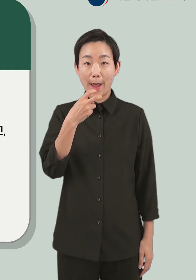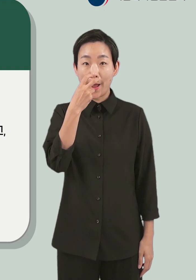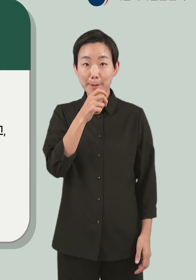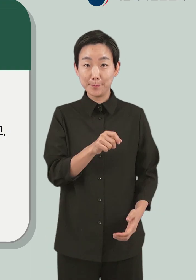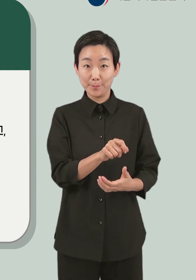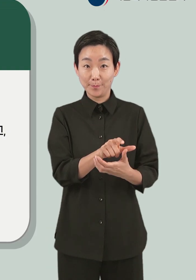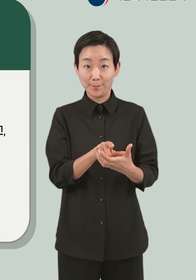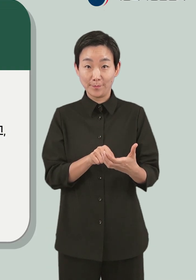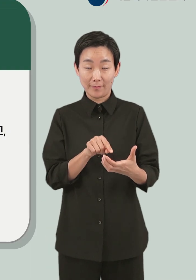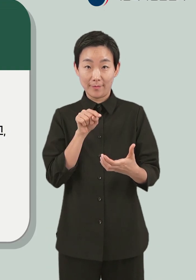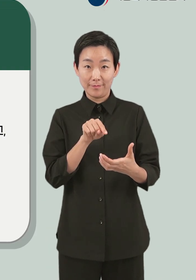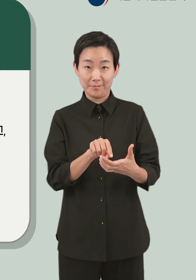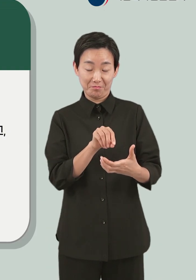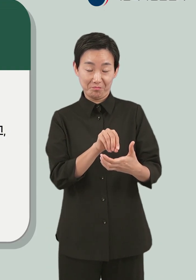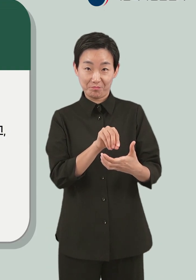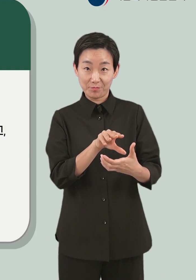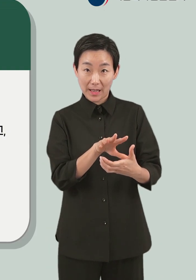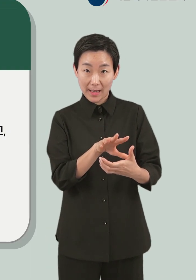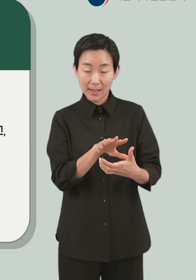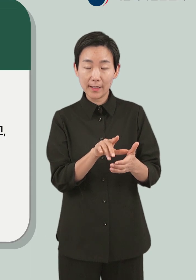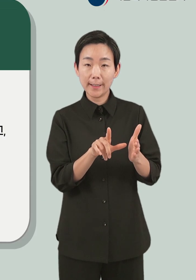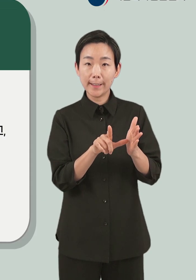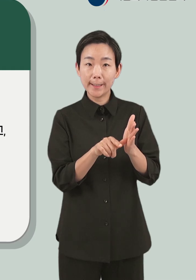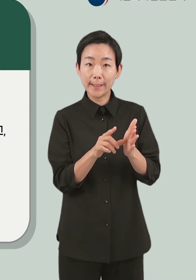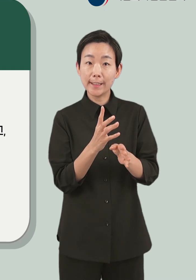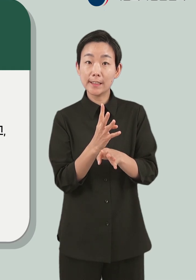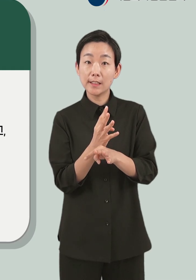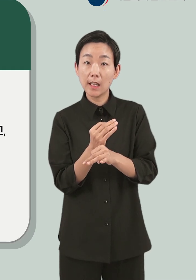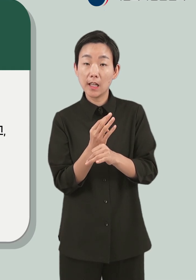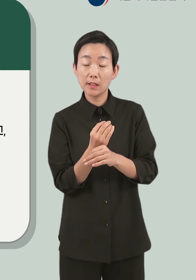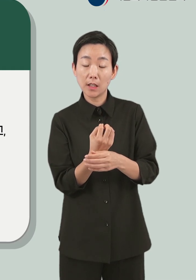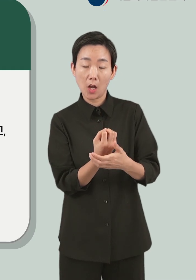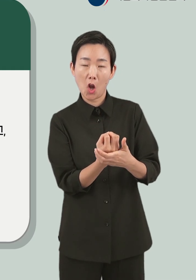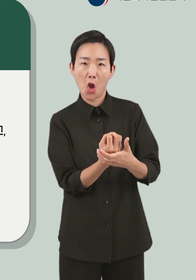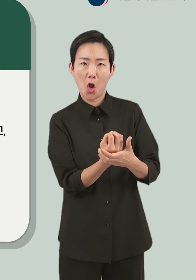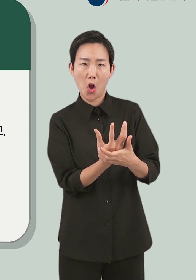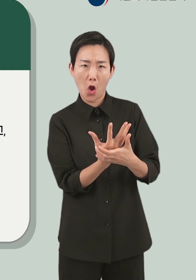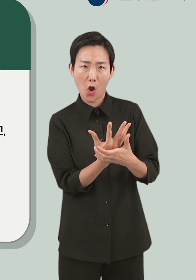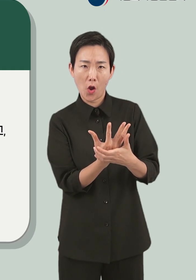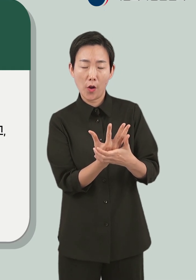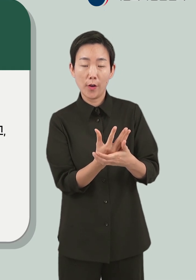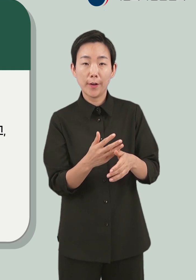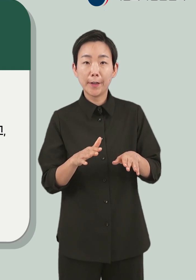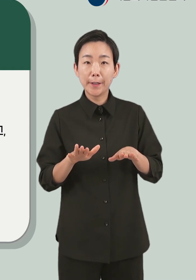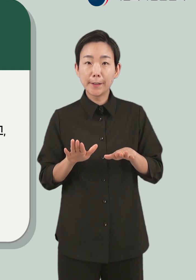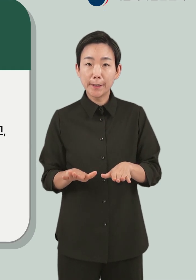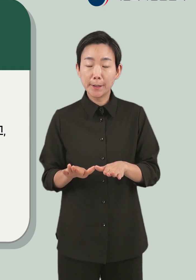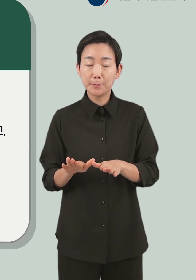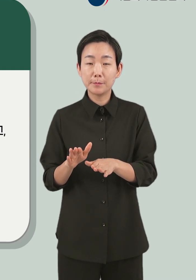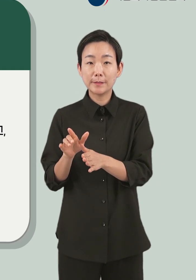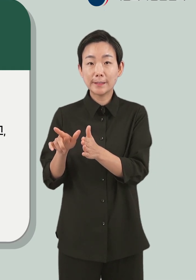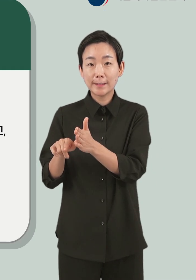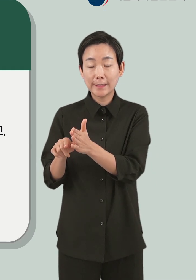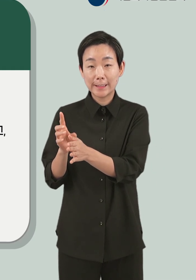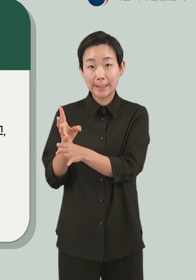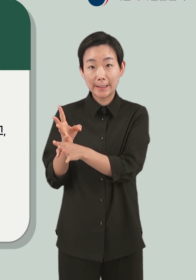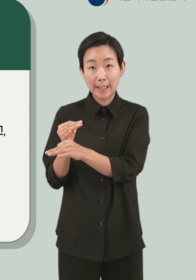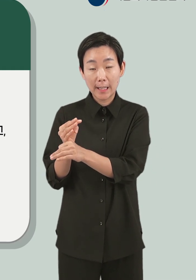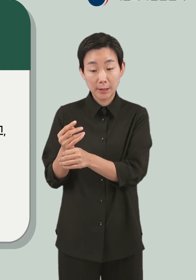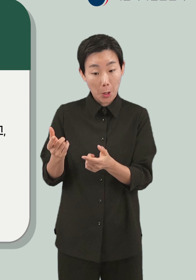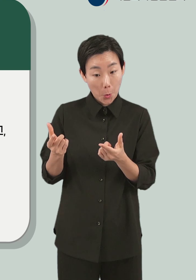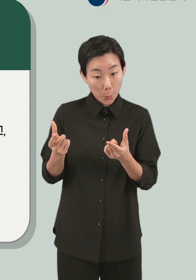측정기의 전원을 처음 켜면 시간과 날짜를 설정하는 화면이 표시됩니다. 측정을 시작하기 전에 기기의